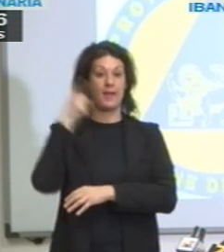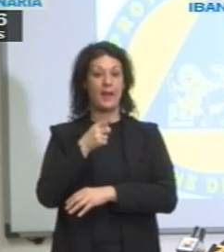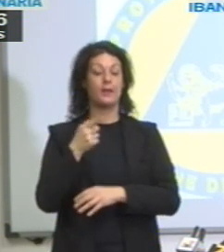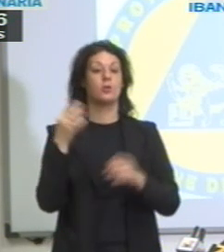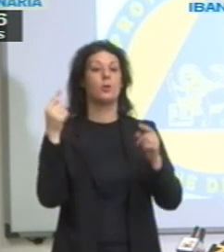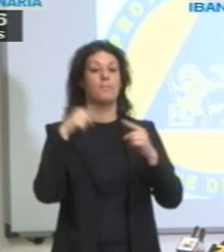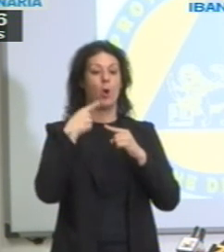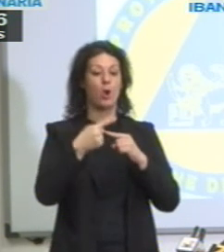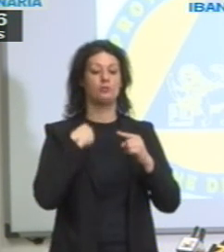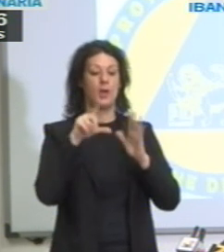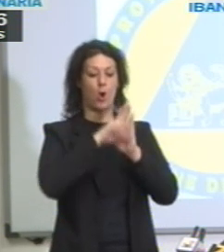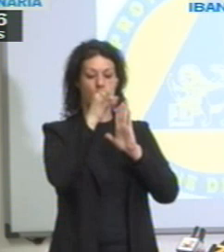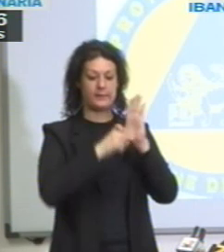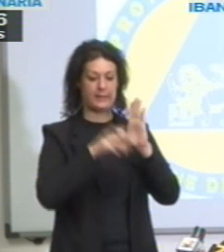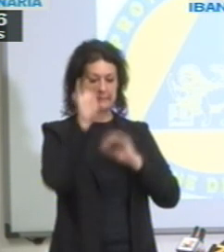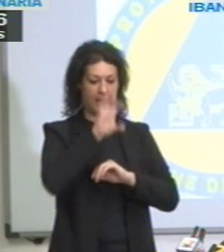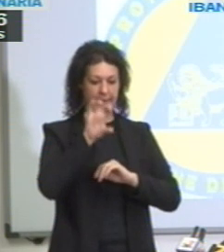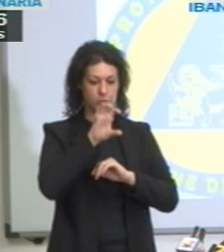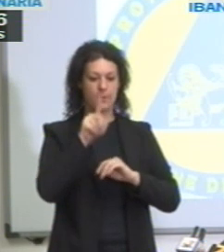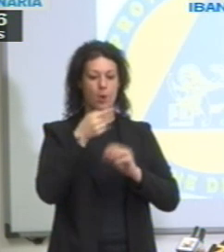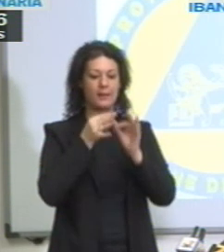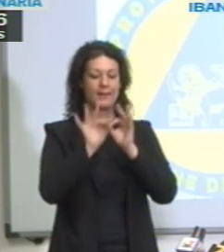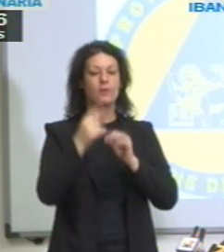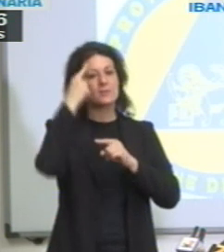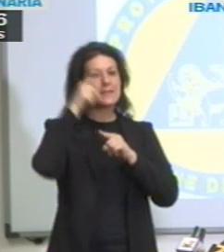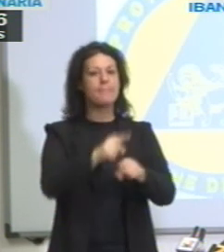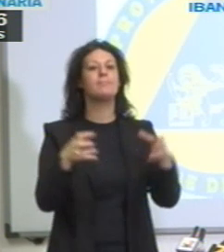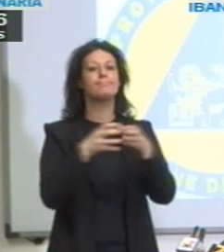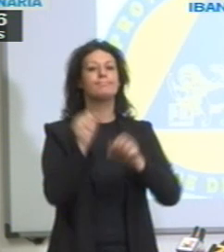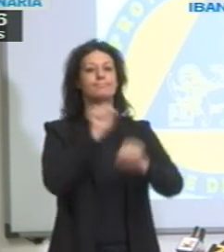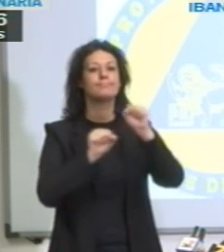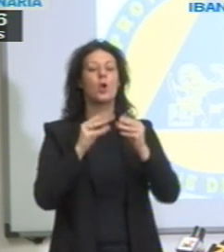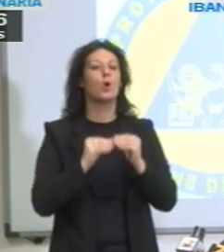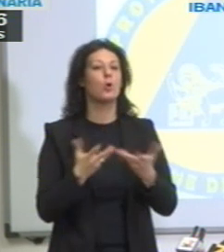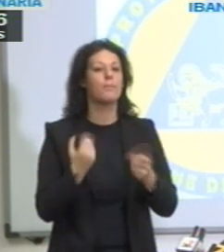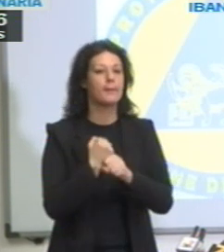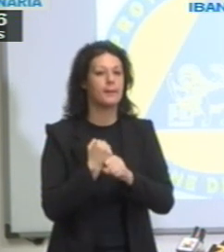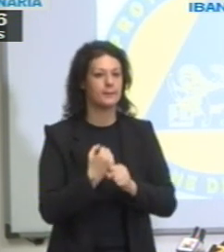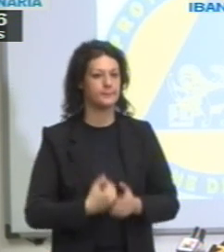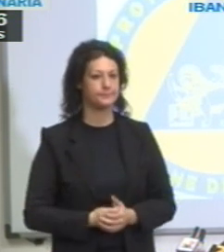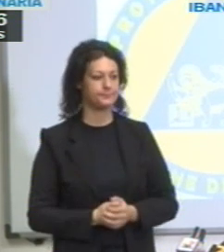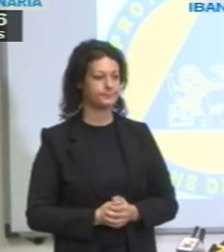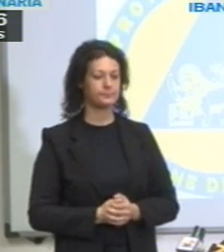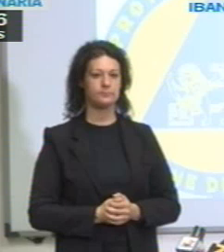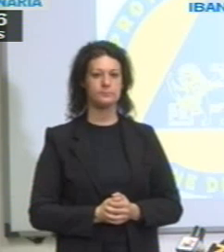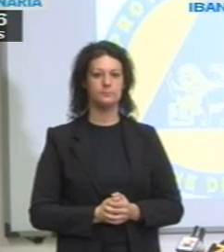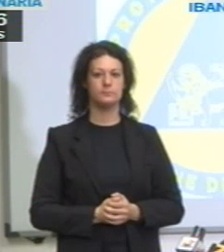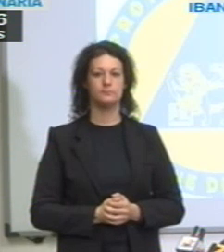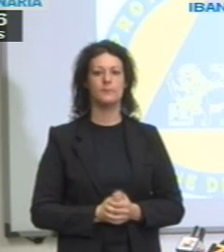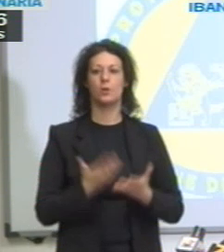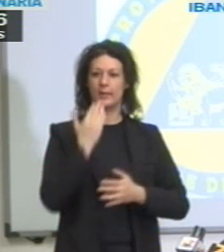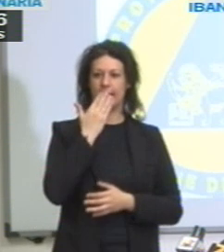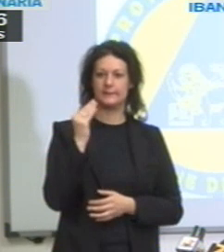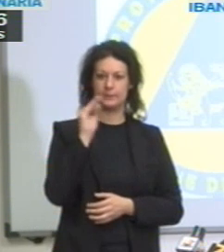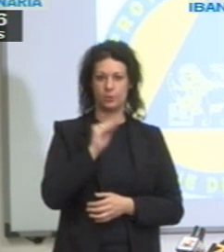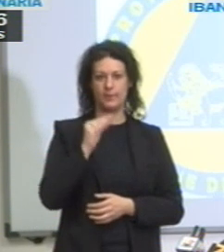regionali, deroghe, cose così, come possono fare per far bene il loro lavoro? Ma guarda, grazie per la domanda. Io dico che siamo in un momento